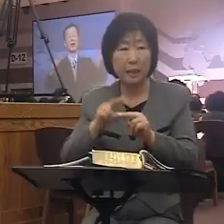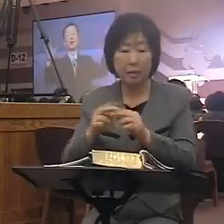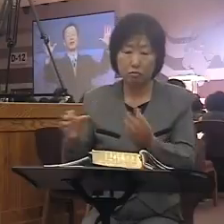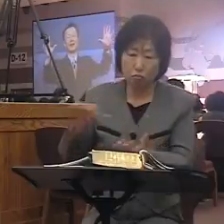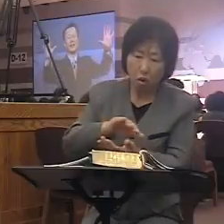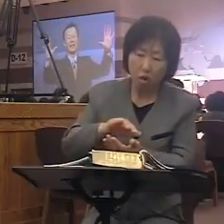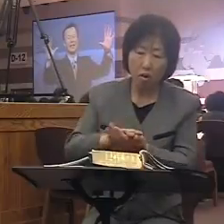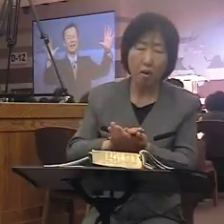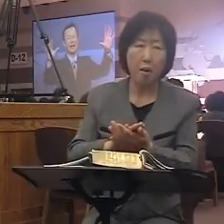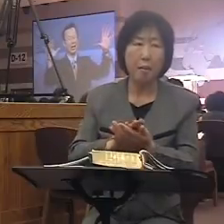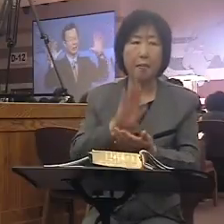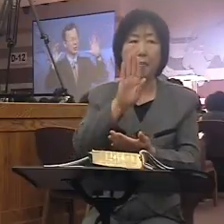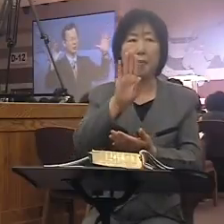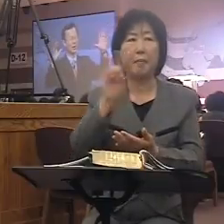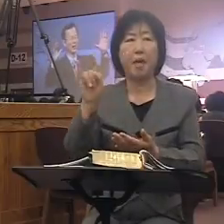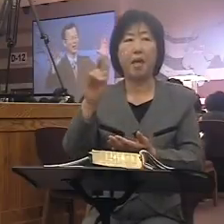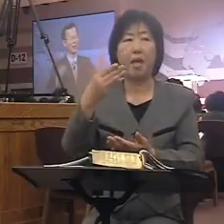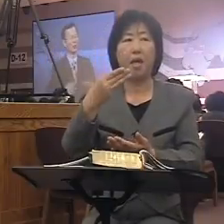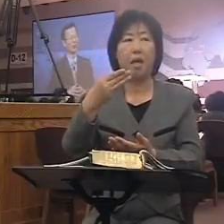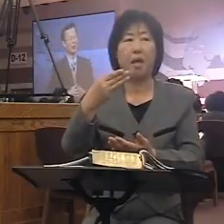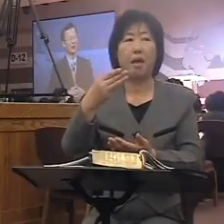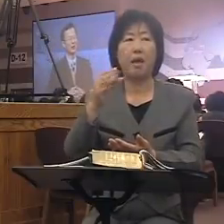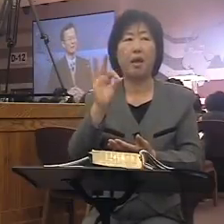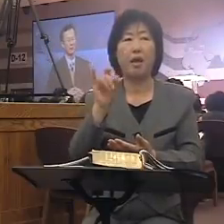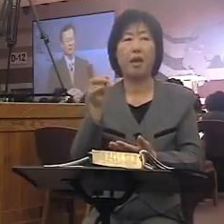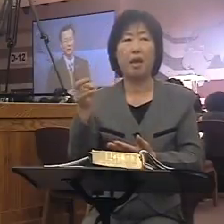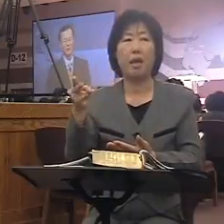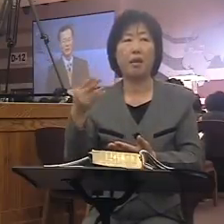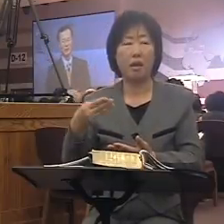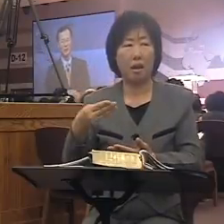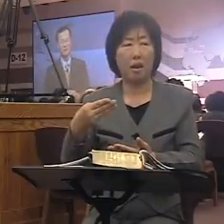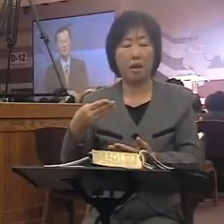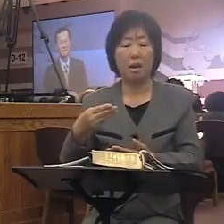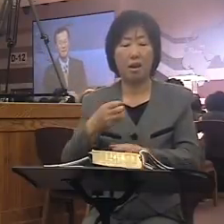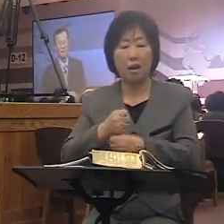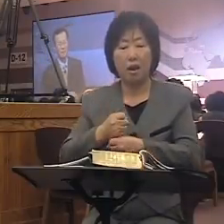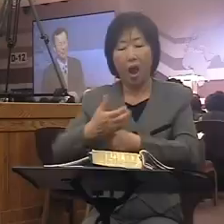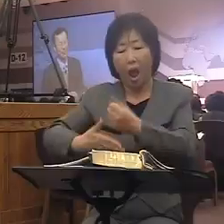베델 하나님의 집이다 라고 부르면서